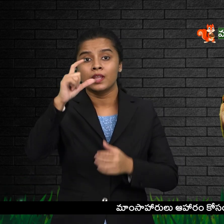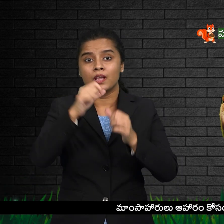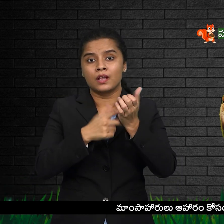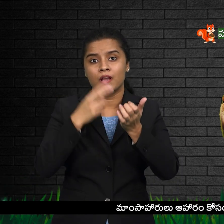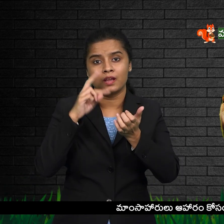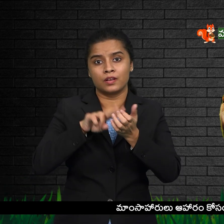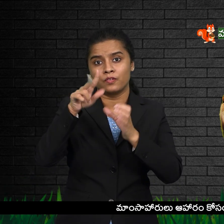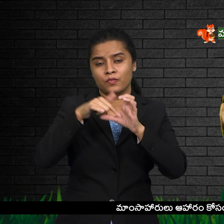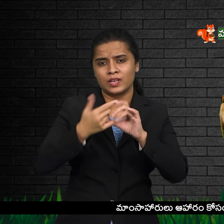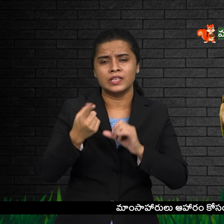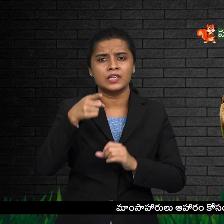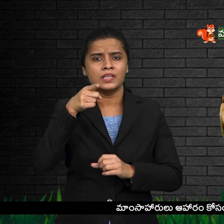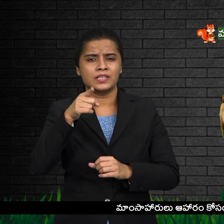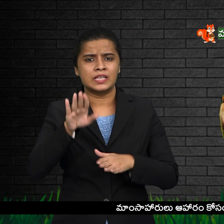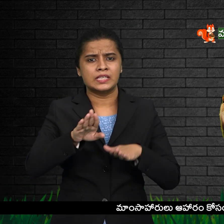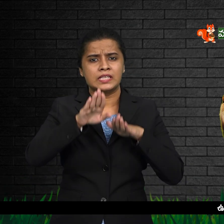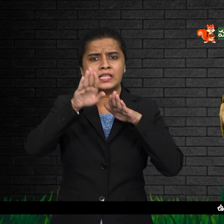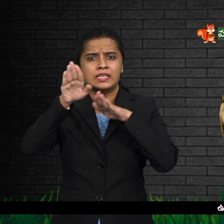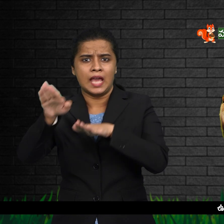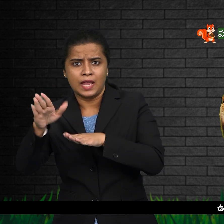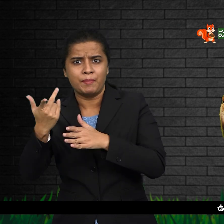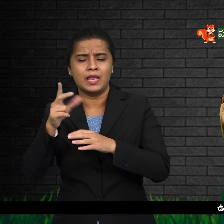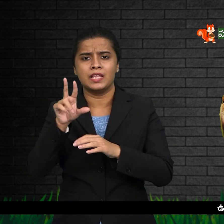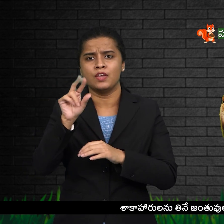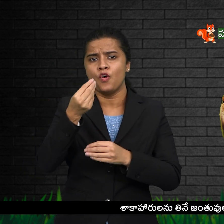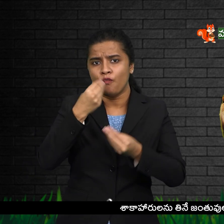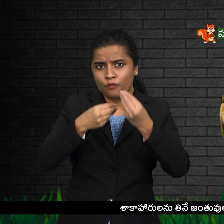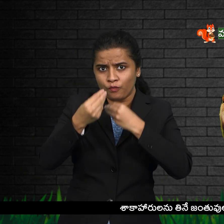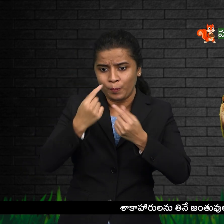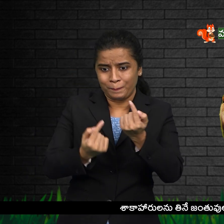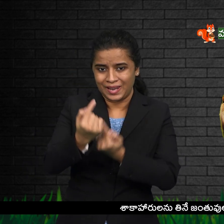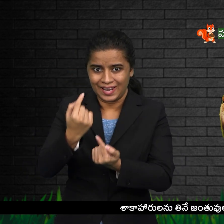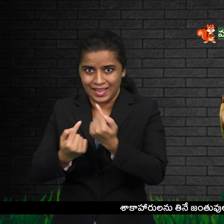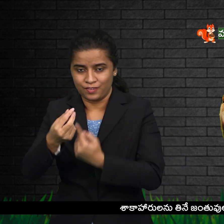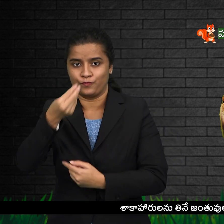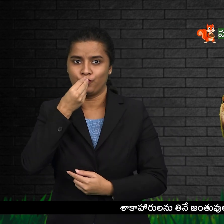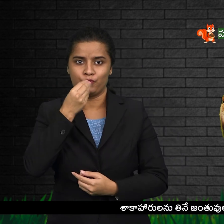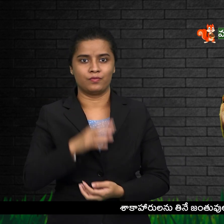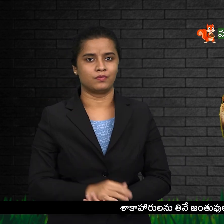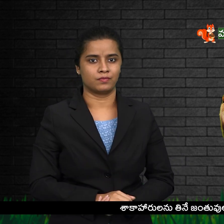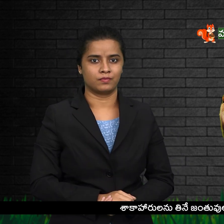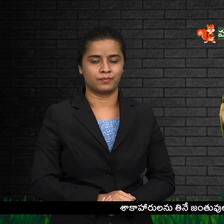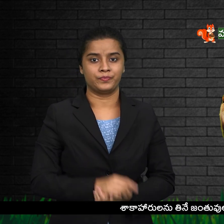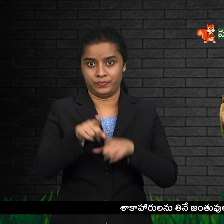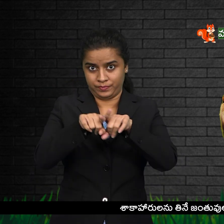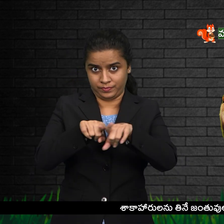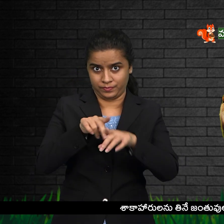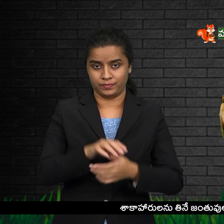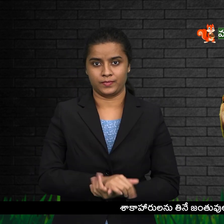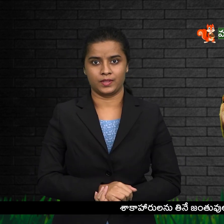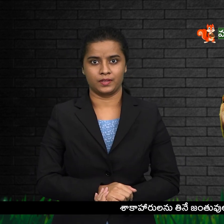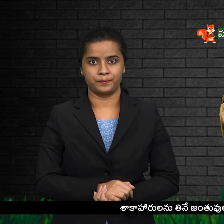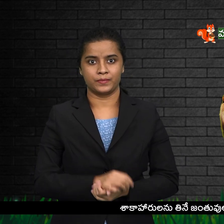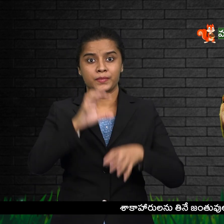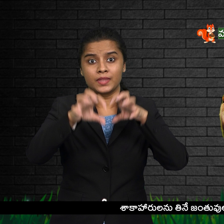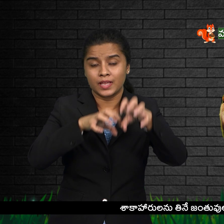పరోక్షంగా మొక్కలపై ఆధారపడతాయి. ఉదాహరణకు శాకాహారులను తినే జంతువులు మరియు కీటకాలను